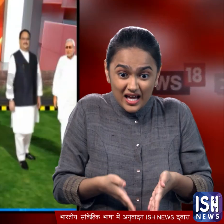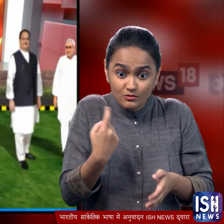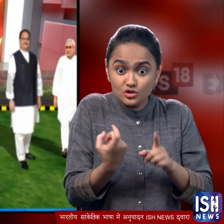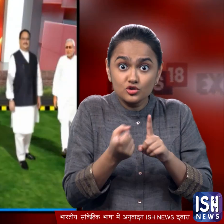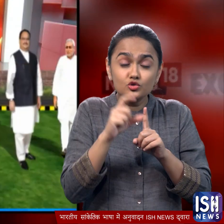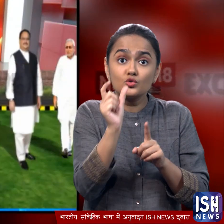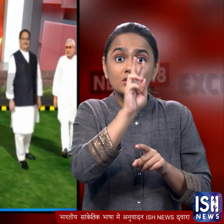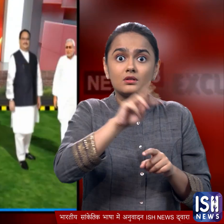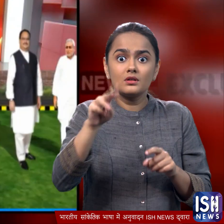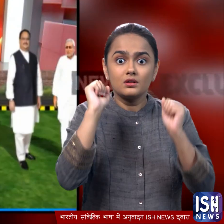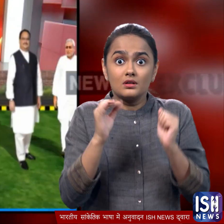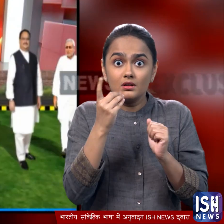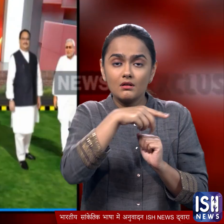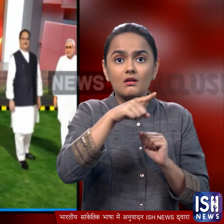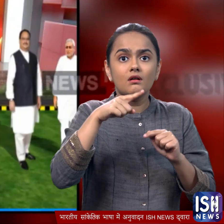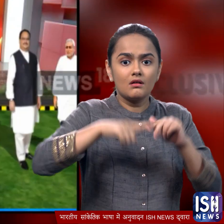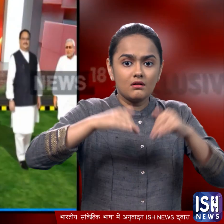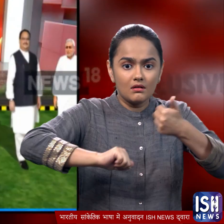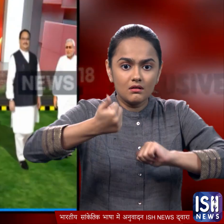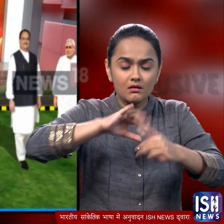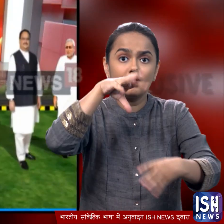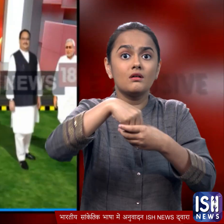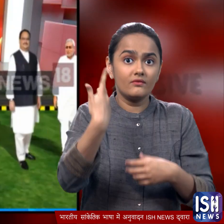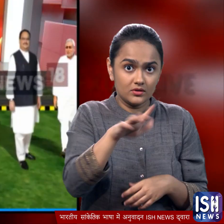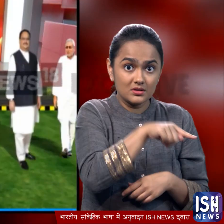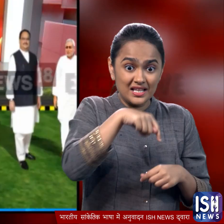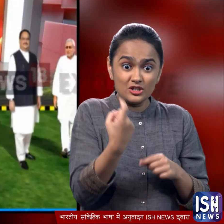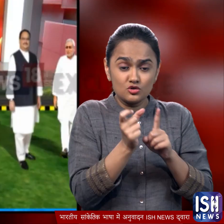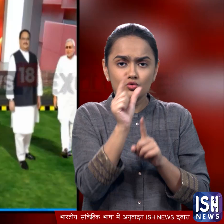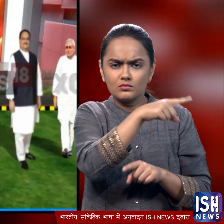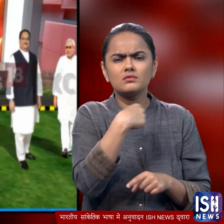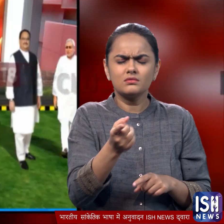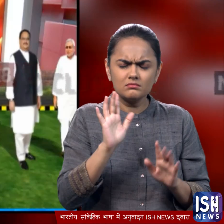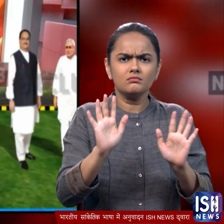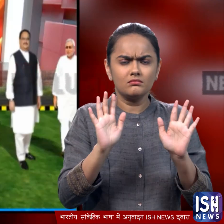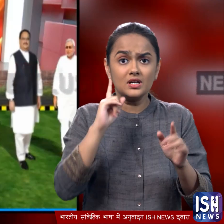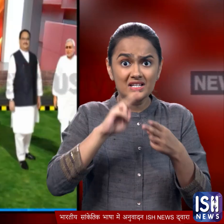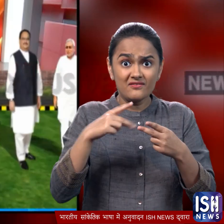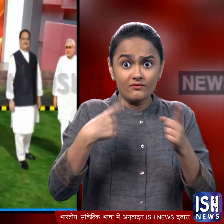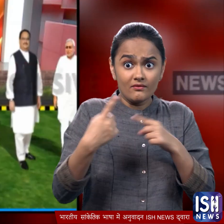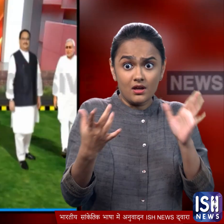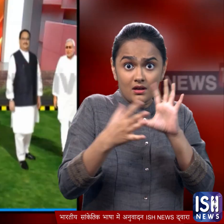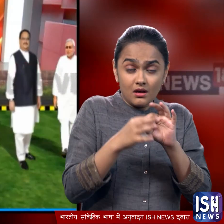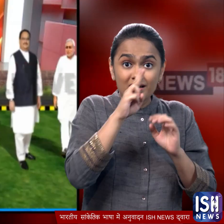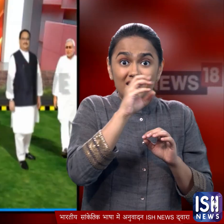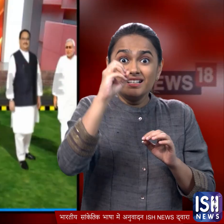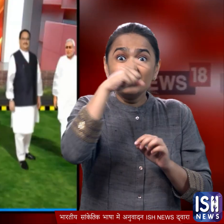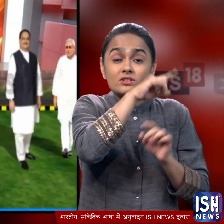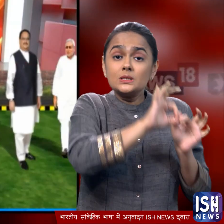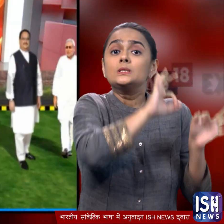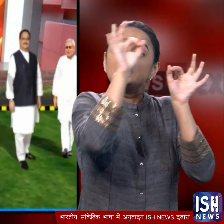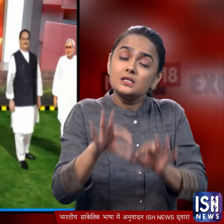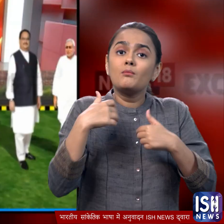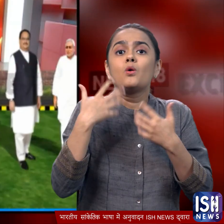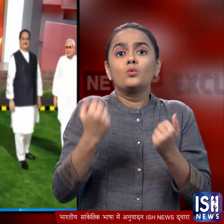वक्त जेडीयू 22 सीटों पर चुनाव लड़ी थी और इस बार जेडीयू ने उम्मीद जताई है कि अगर गठबंधन हो तो 2007